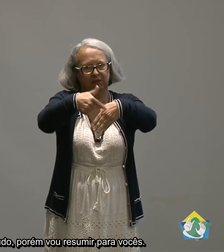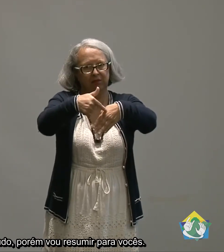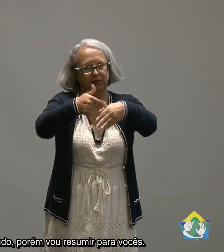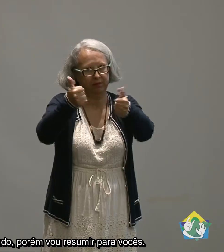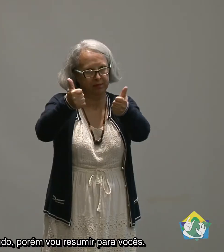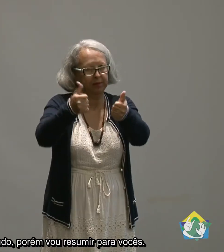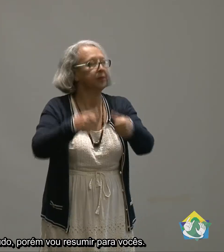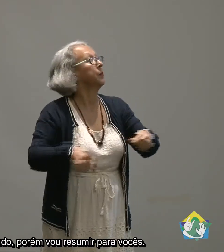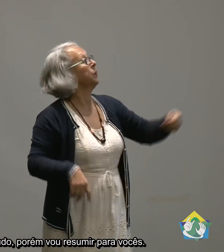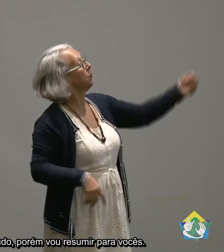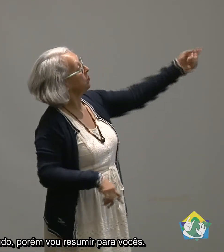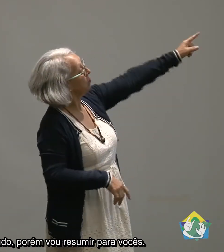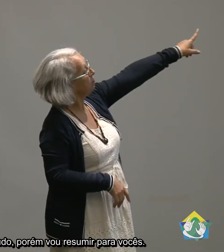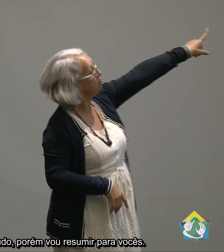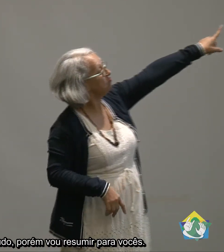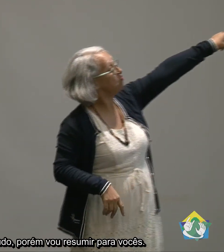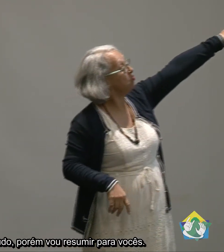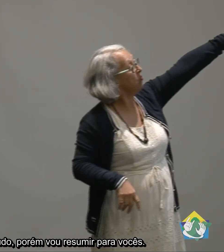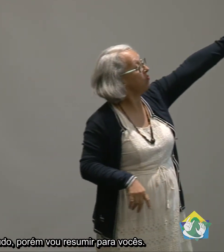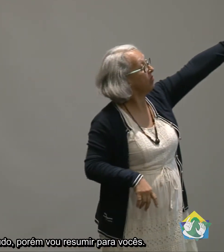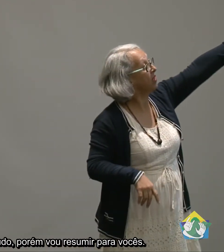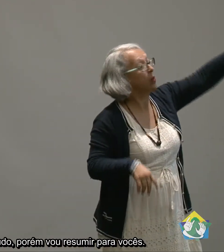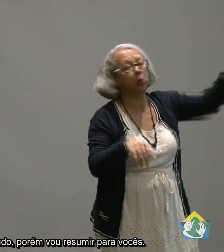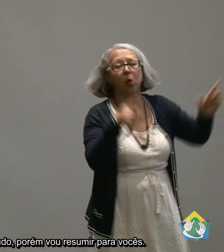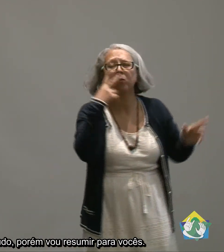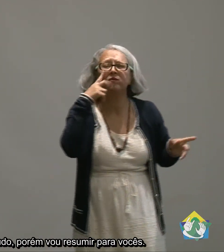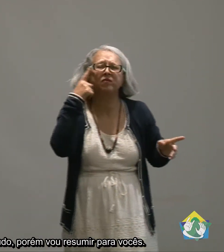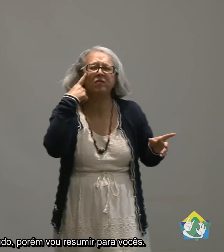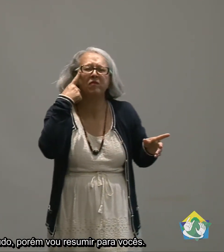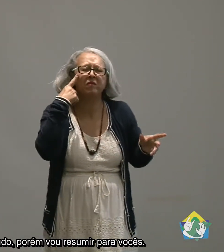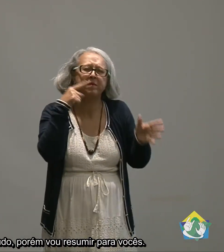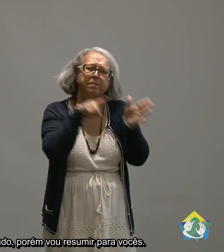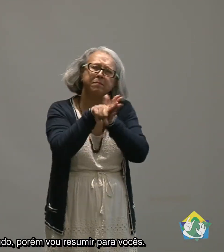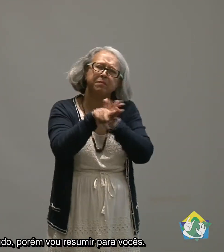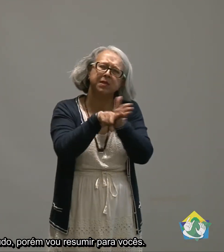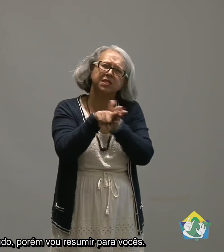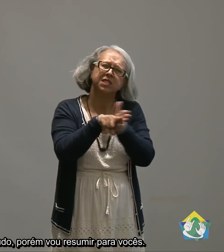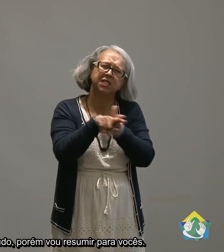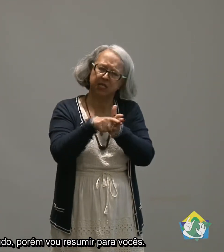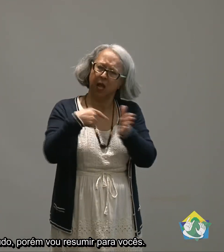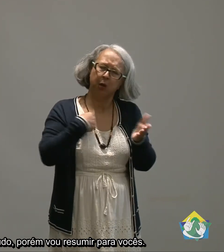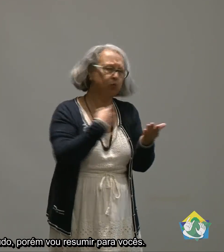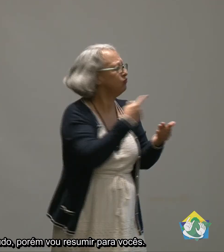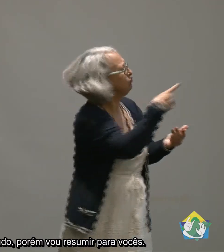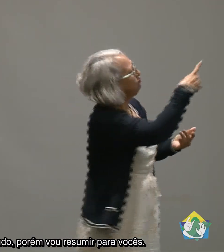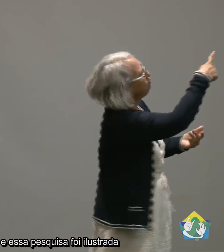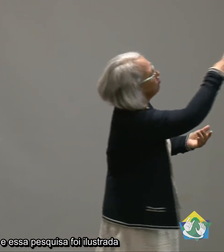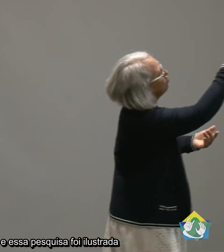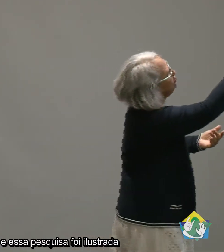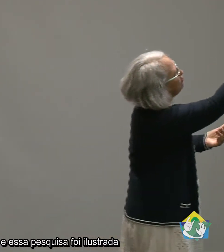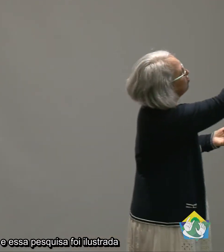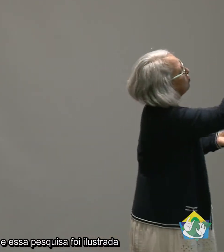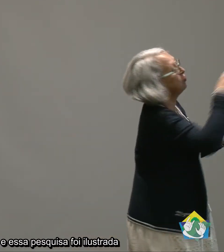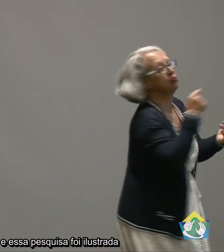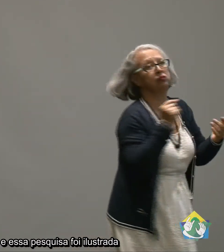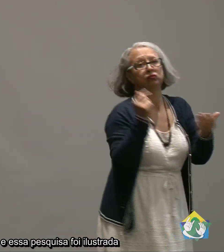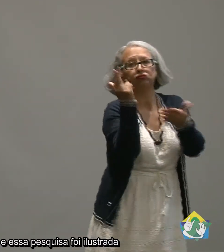Porque não vai dar tempo de ler tudo. Eu vou resumir para vocês. Nós fizemos uma